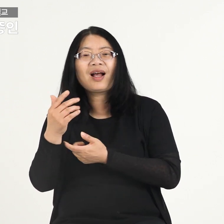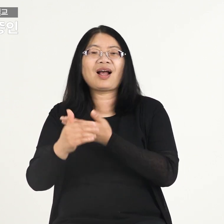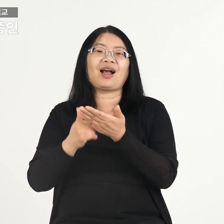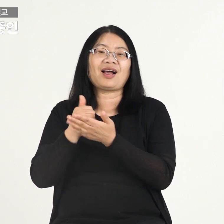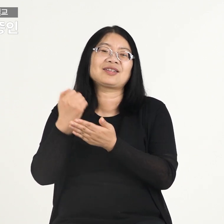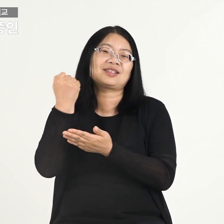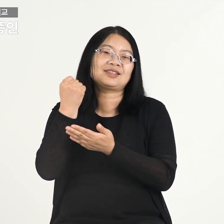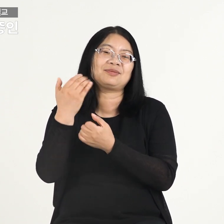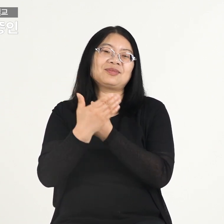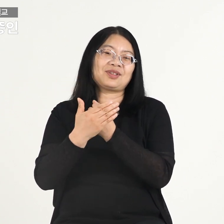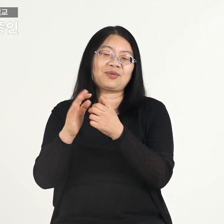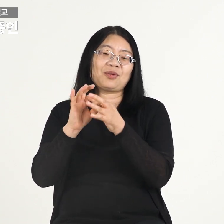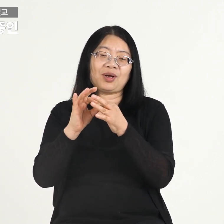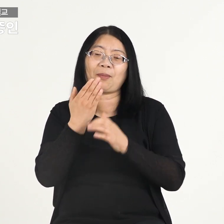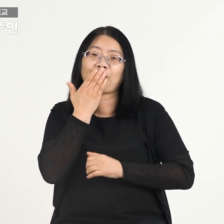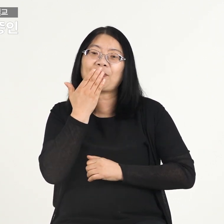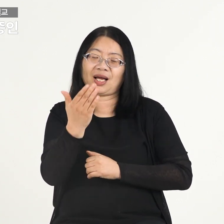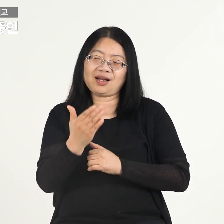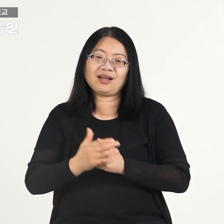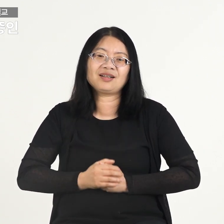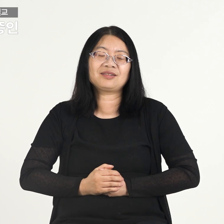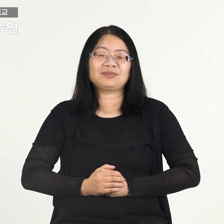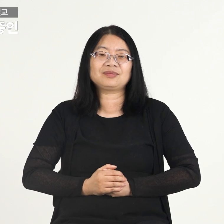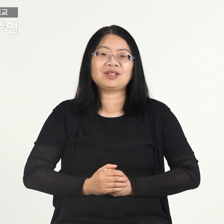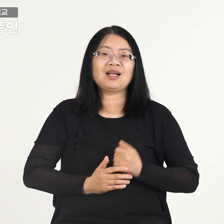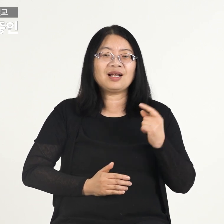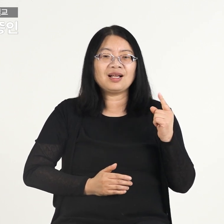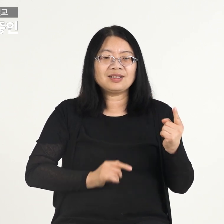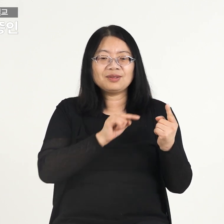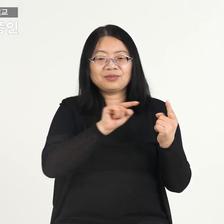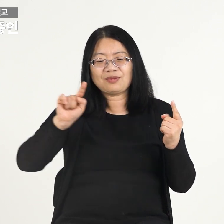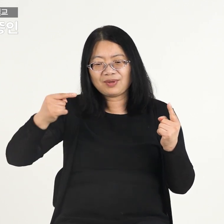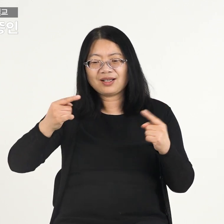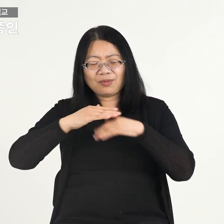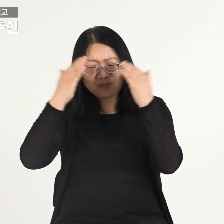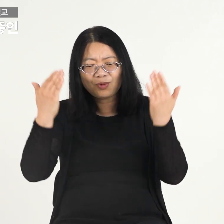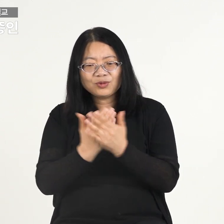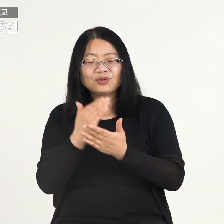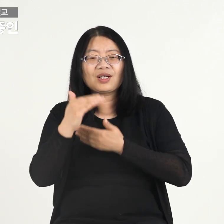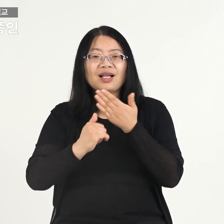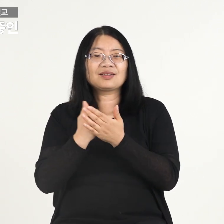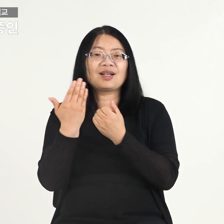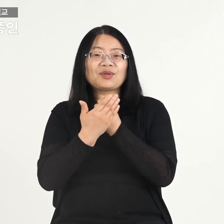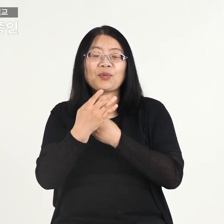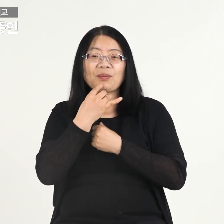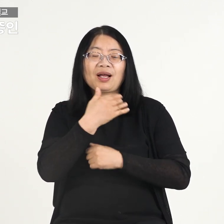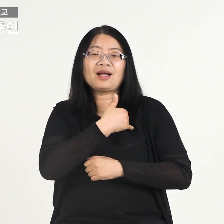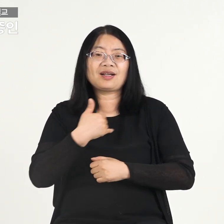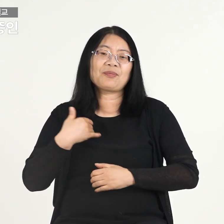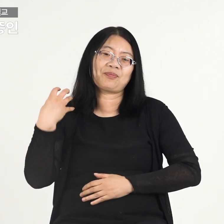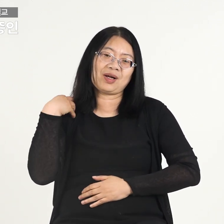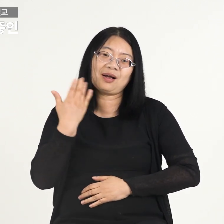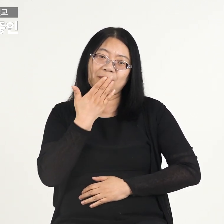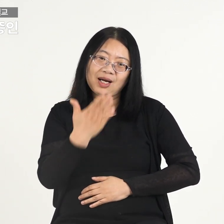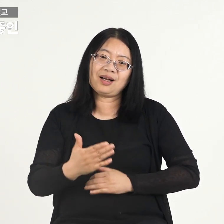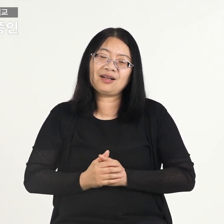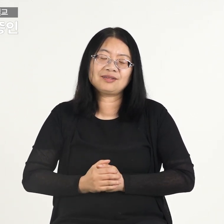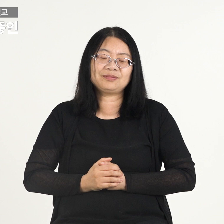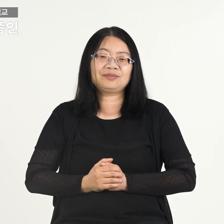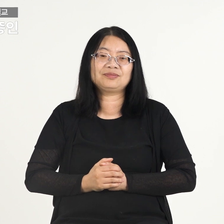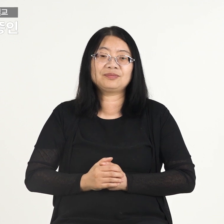1서부터 100까지 주의 은혜로만 감당하도록 되어 있습니다.